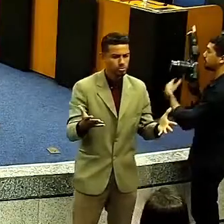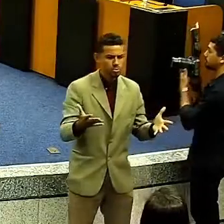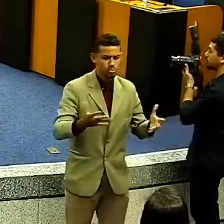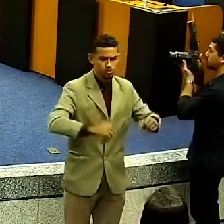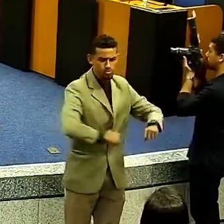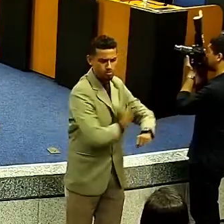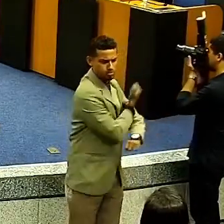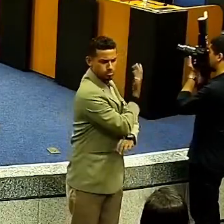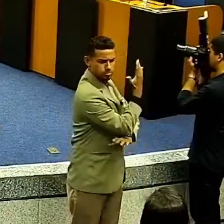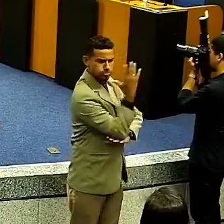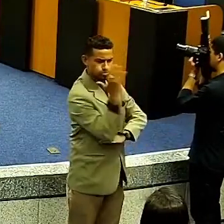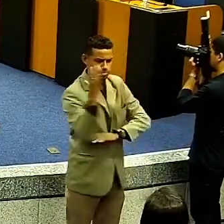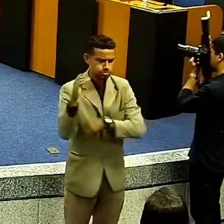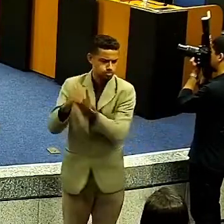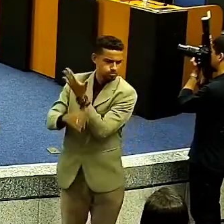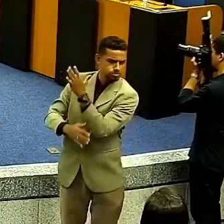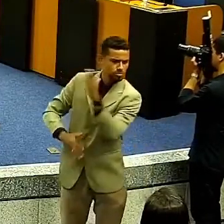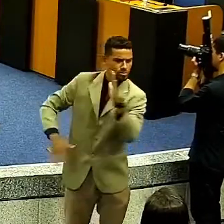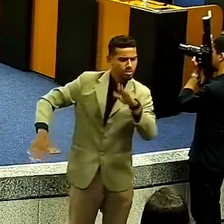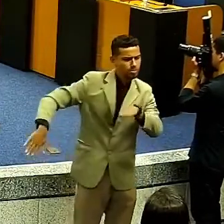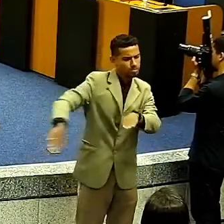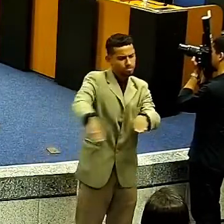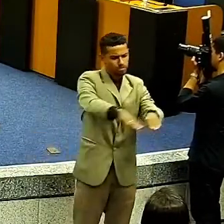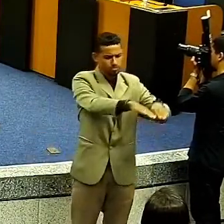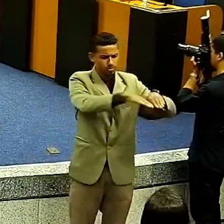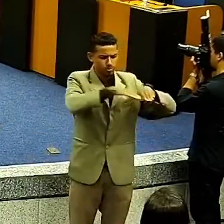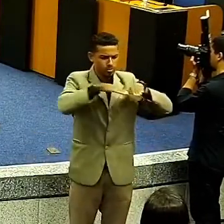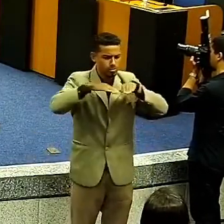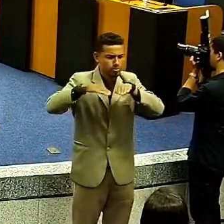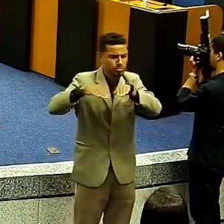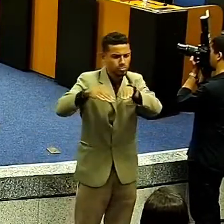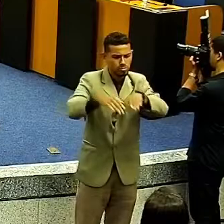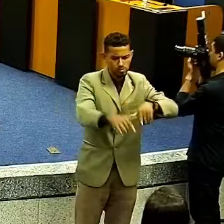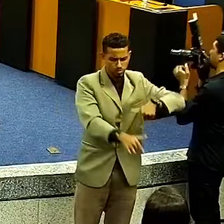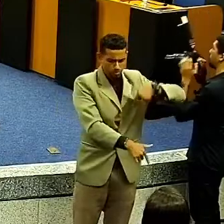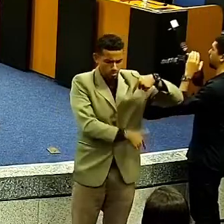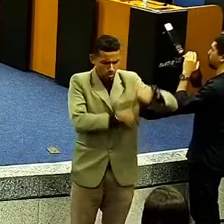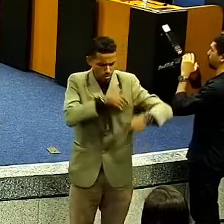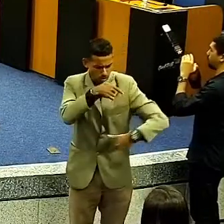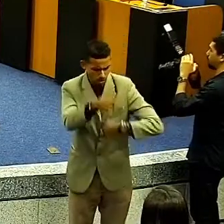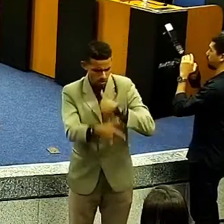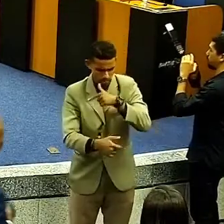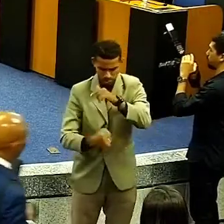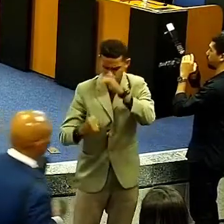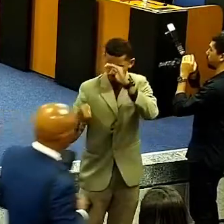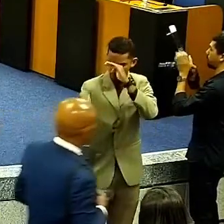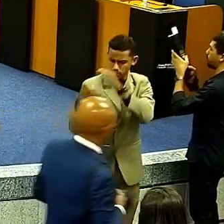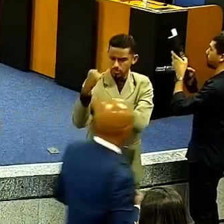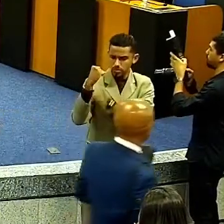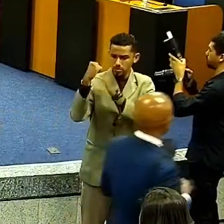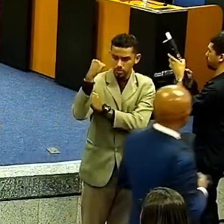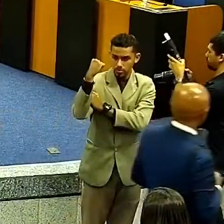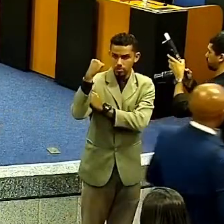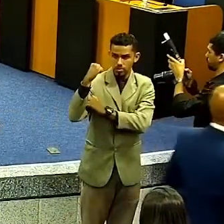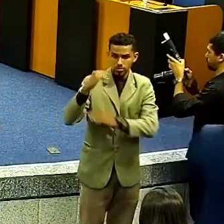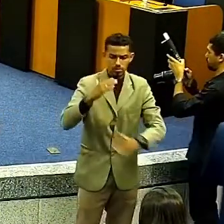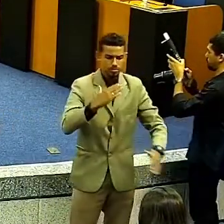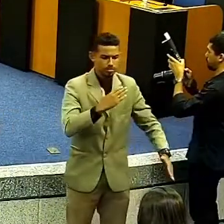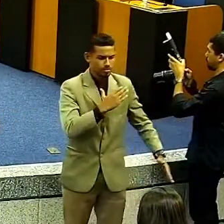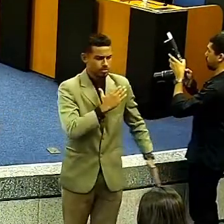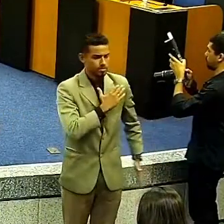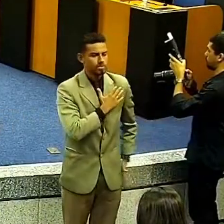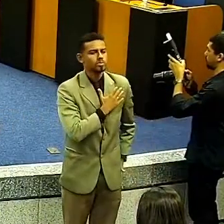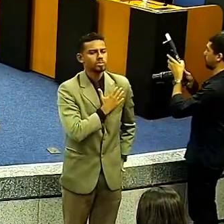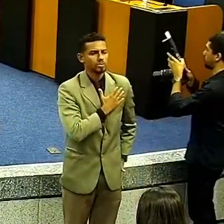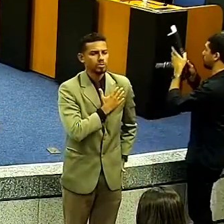pelou dessa igualdade conseguimos conquistar com braço forte em teu